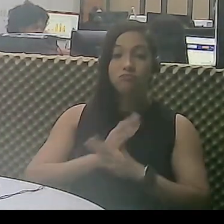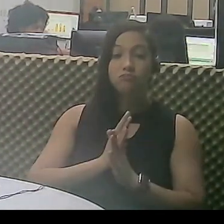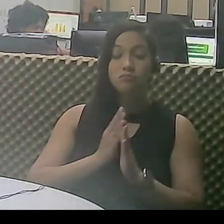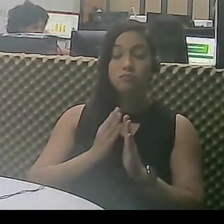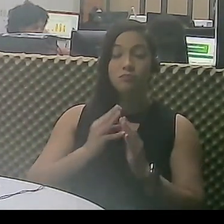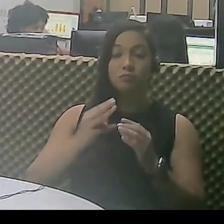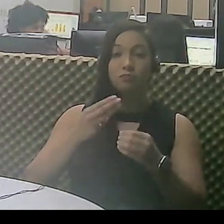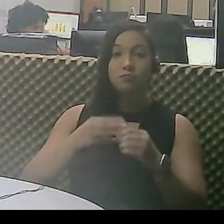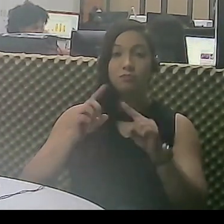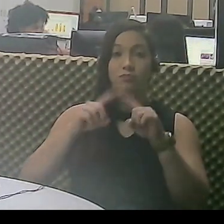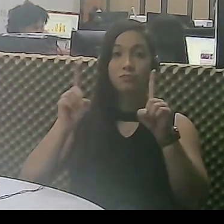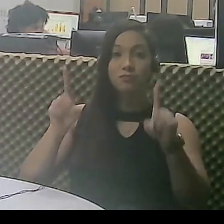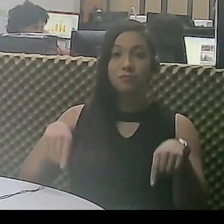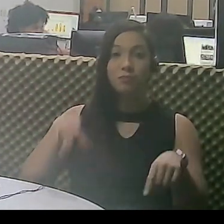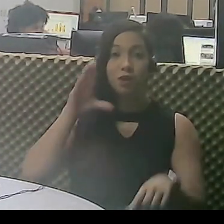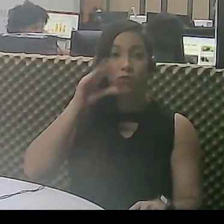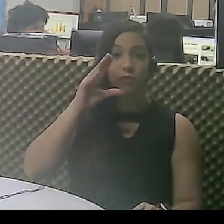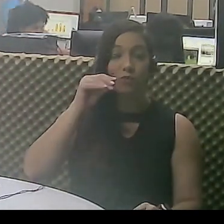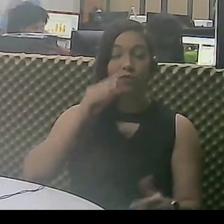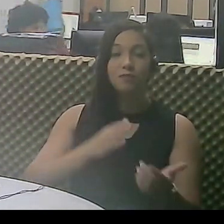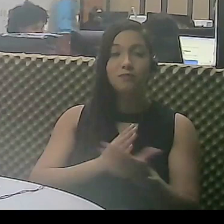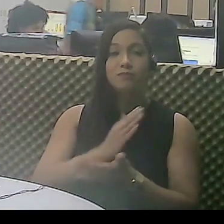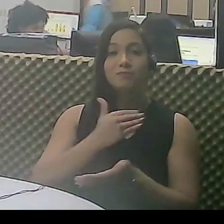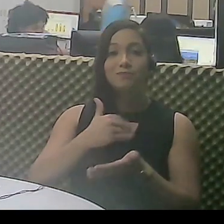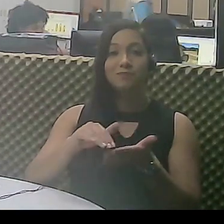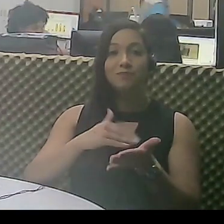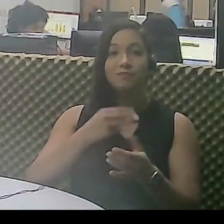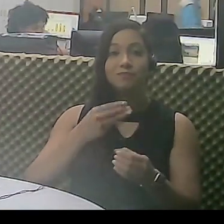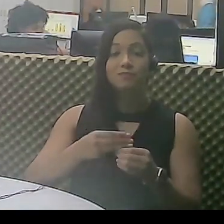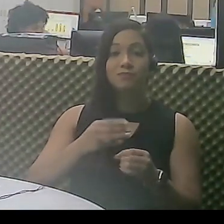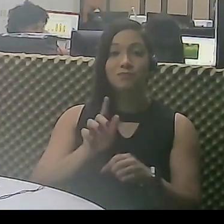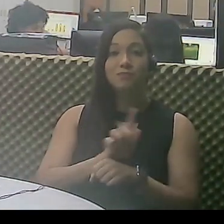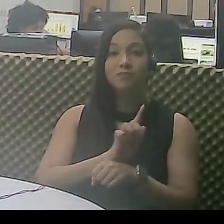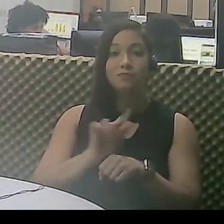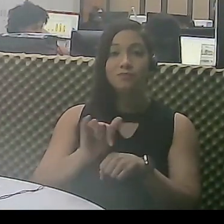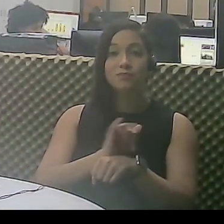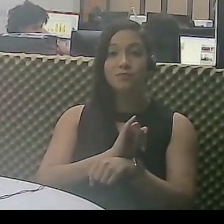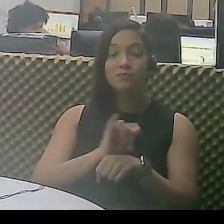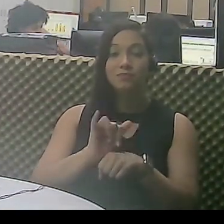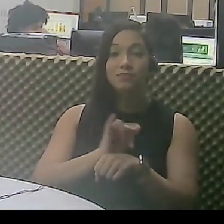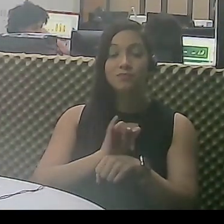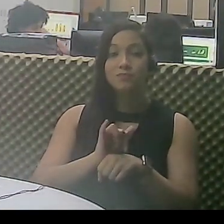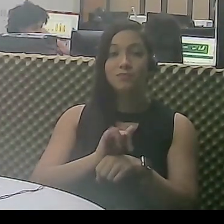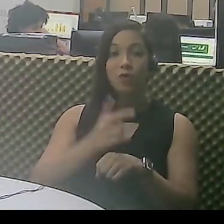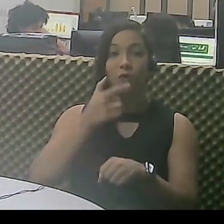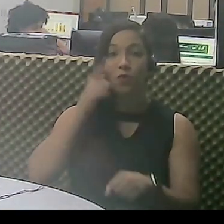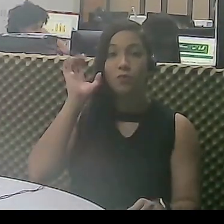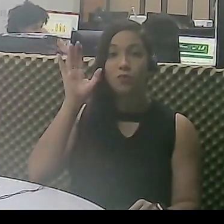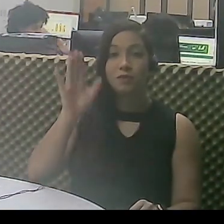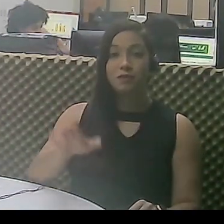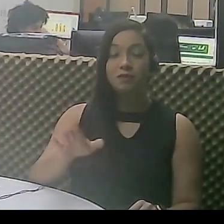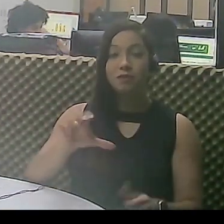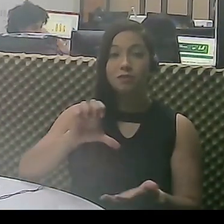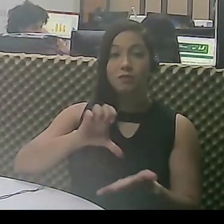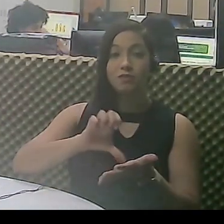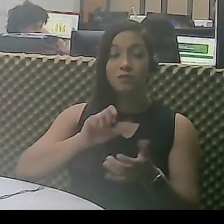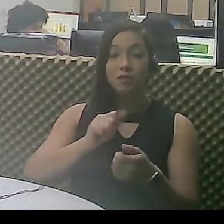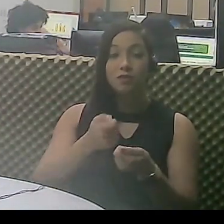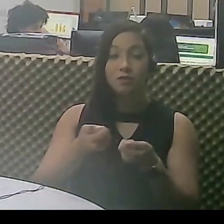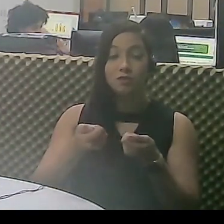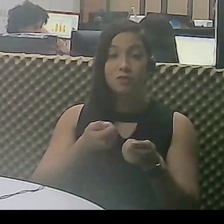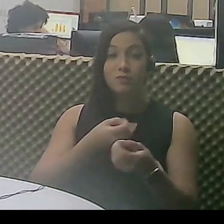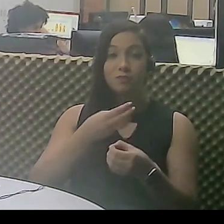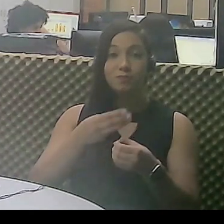municipais. O lançamento foi feito pela Secretaria Municipal de Gestão Estratégica na tarde de ontem no Centro